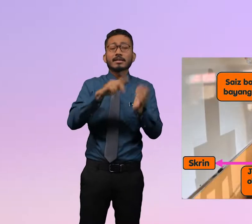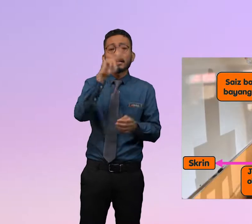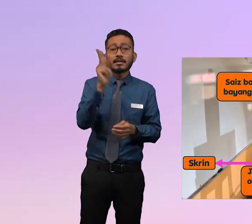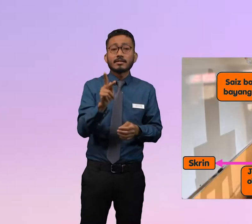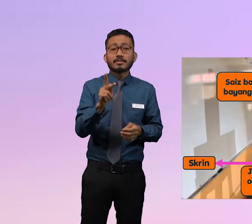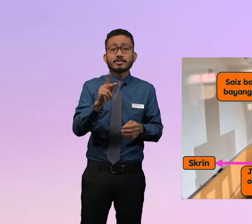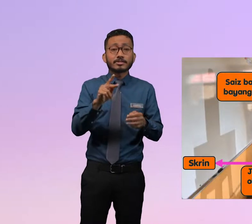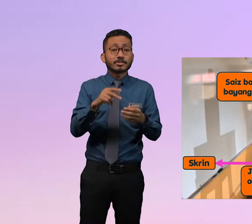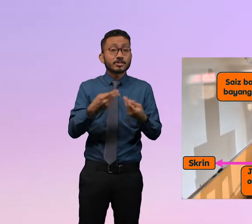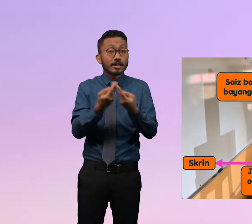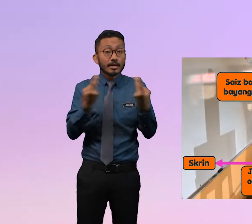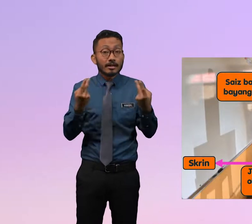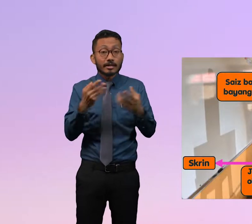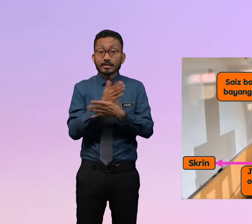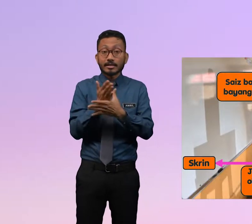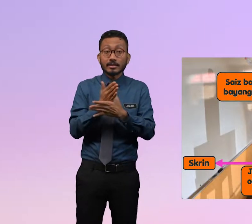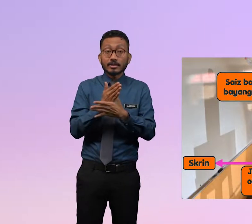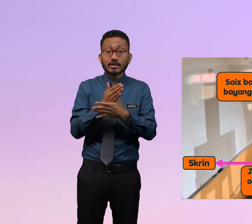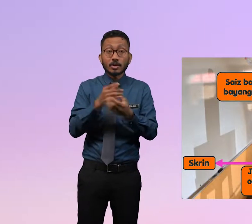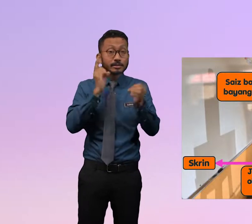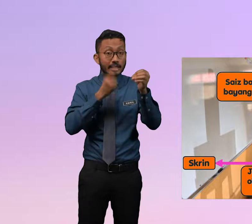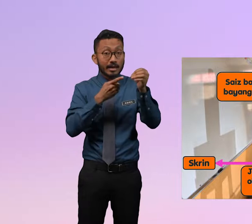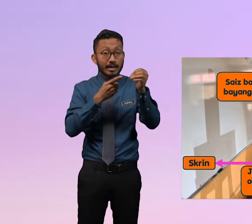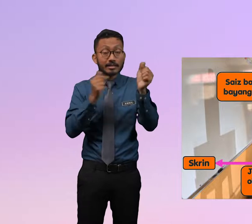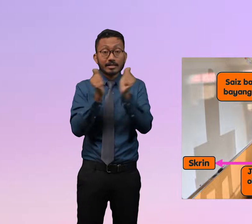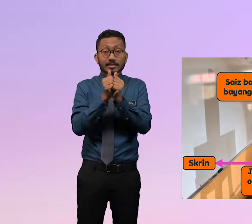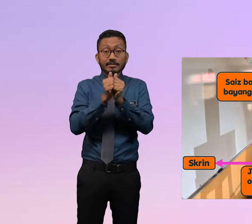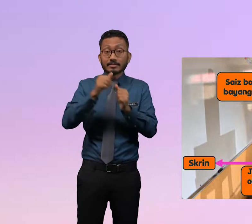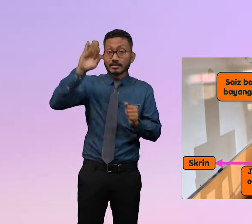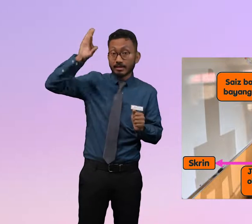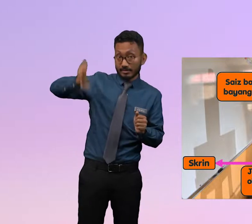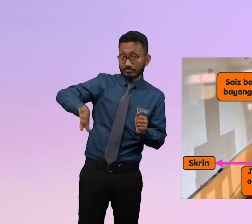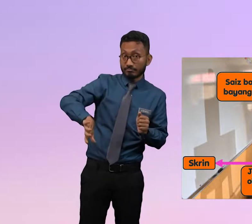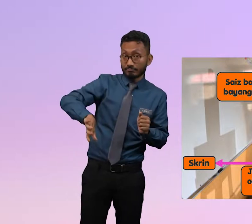Apakah jolak antara objek dengan klip?